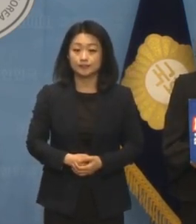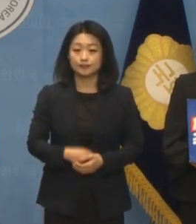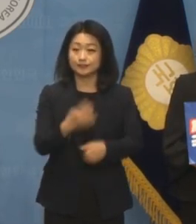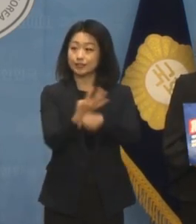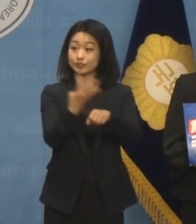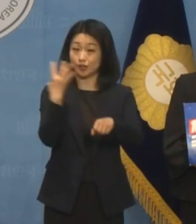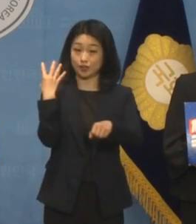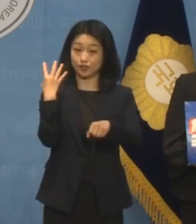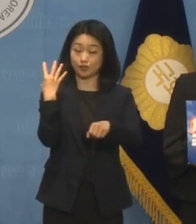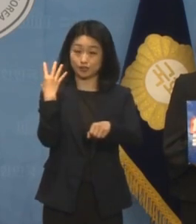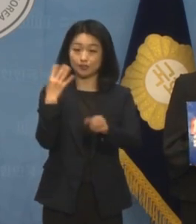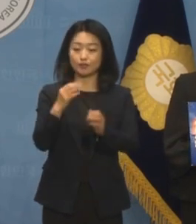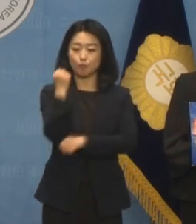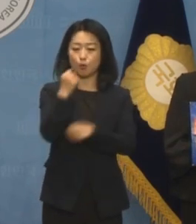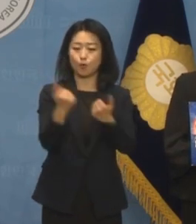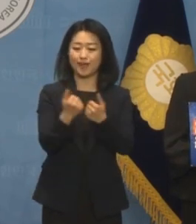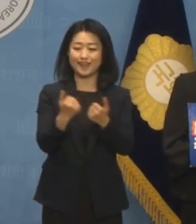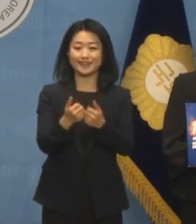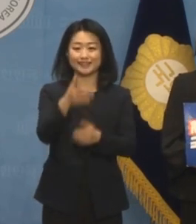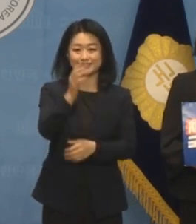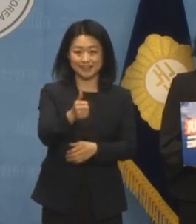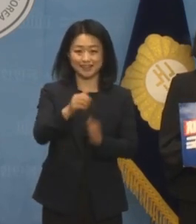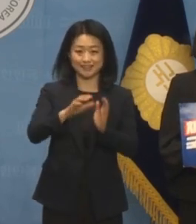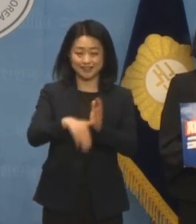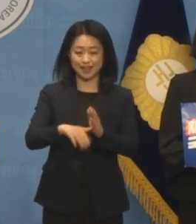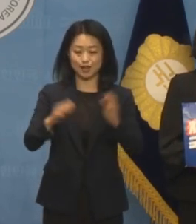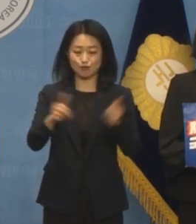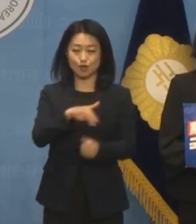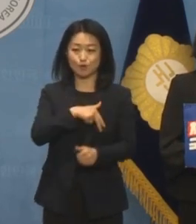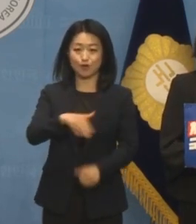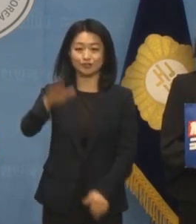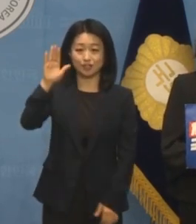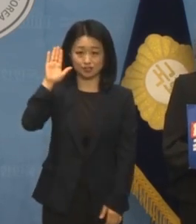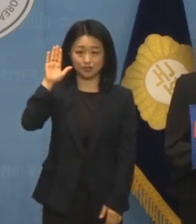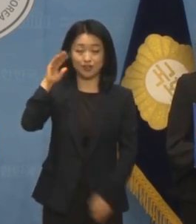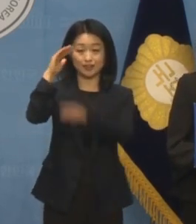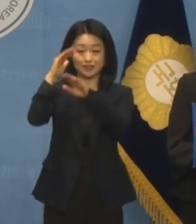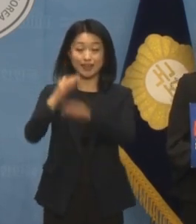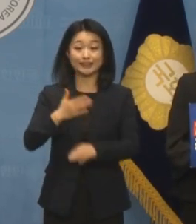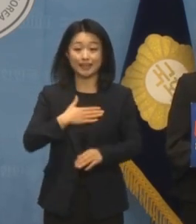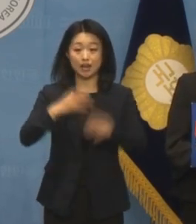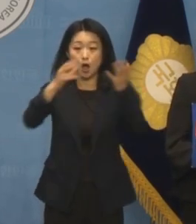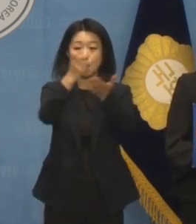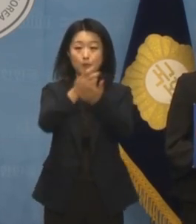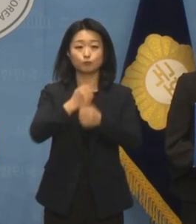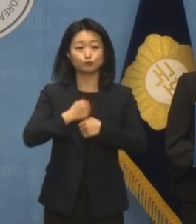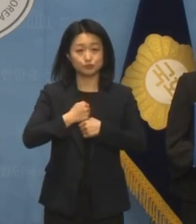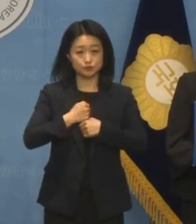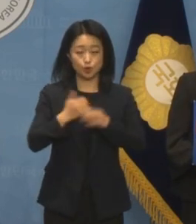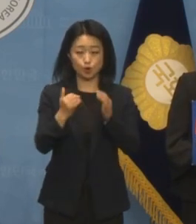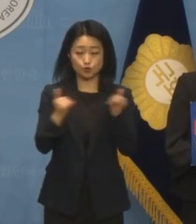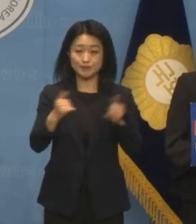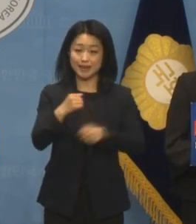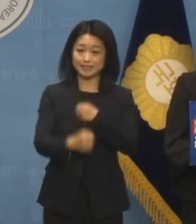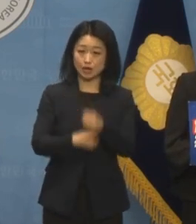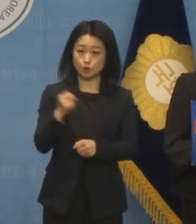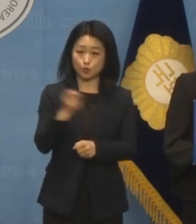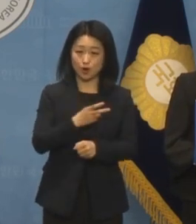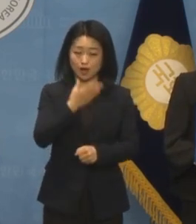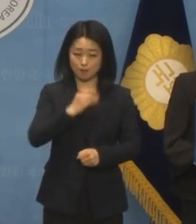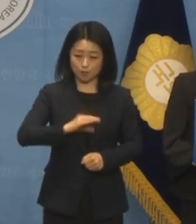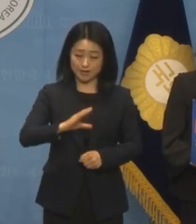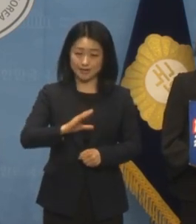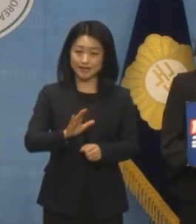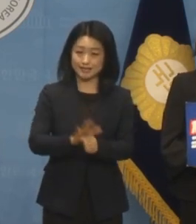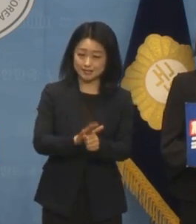4년 전 본회의장에서 국회의원들 선언문 이렇습니다. 나는 헌법을 준수하고 국민의 자유와 복리의